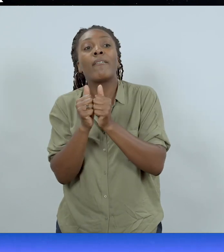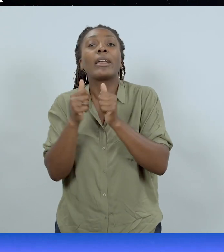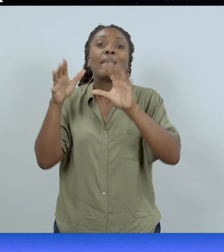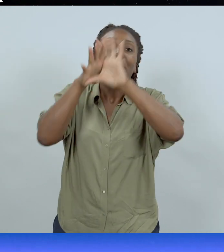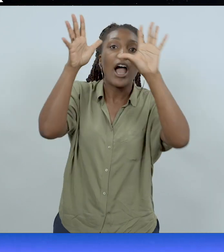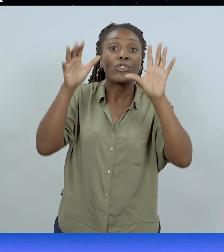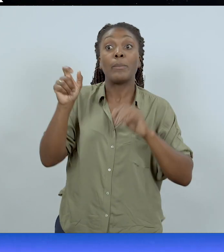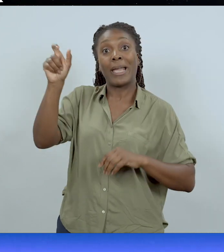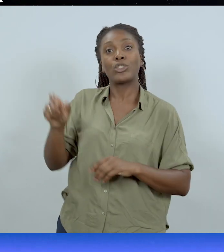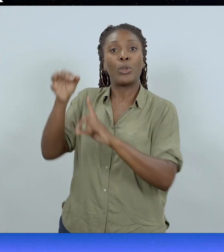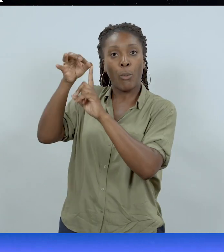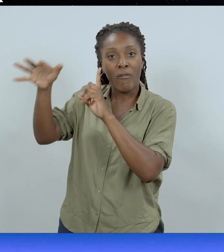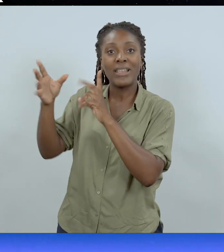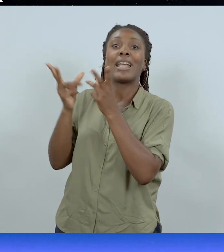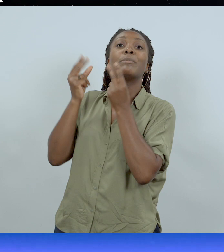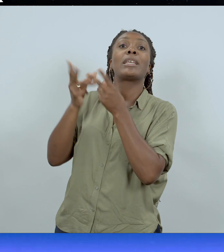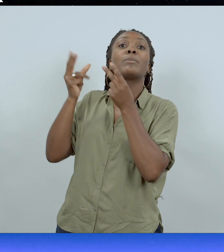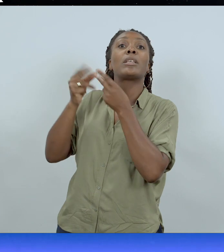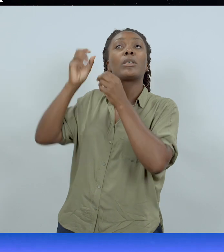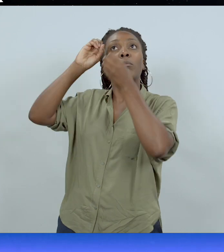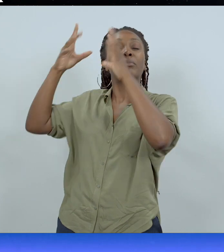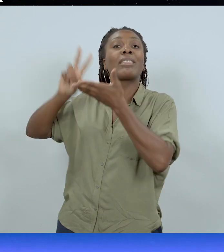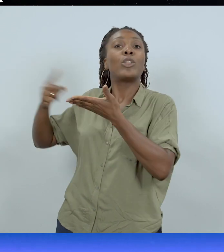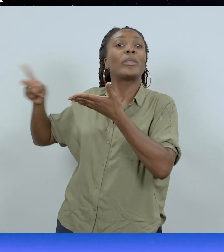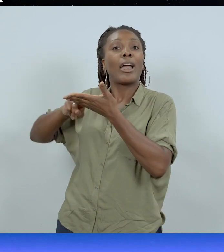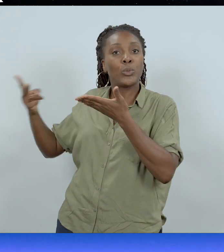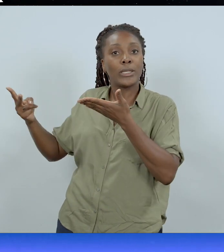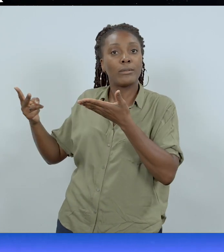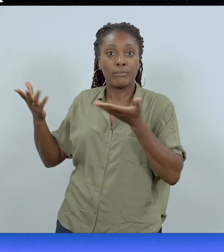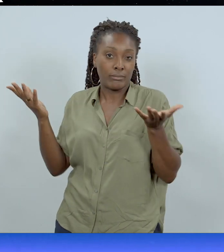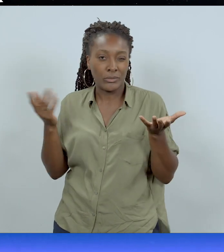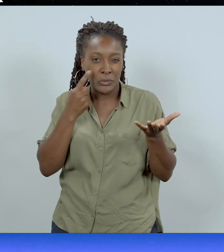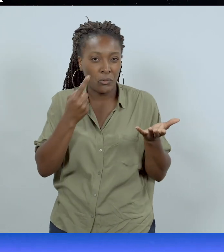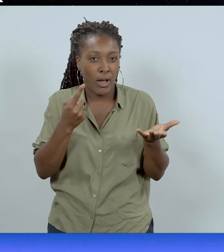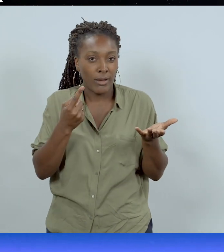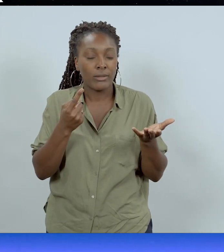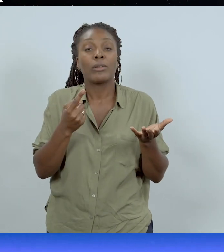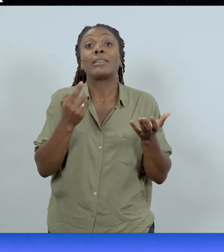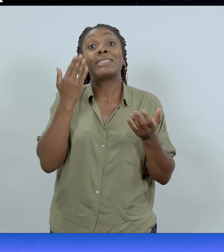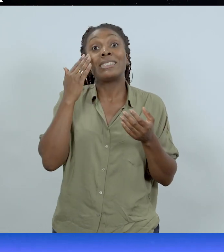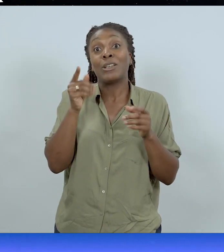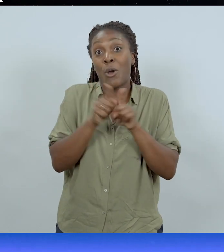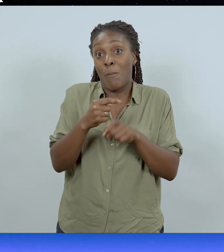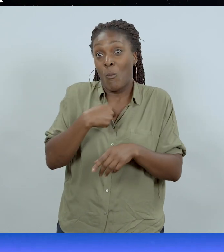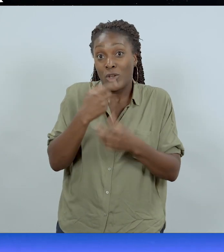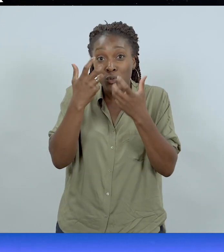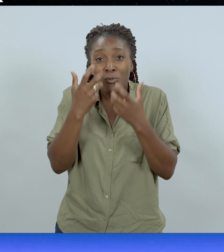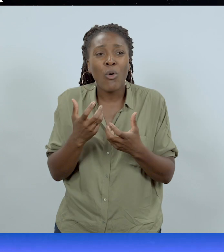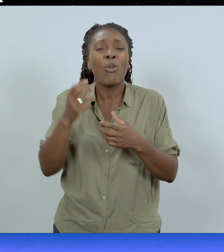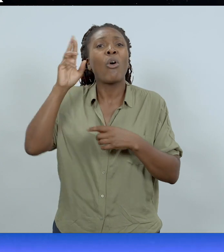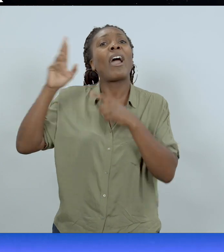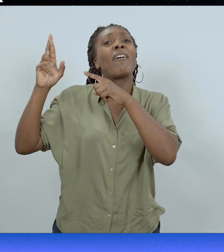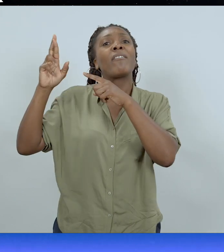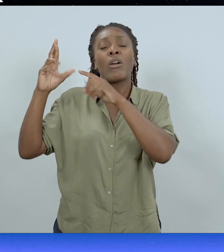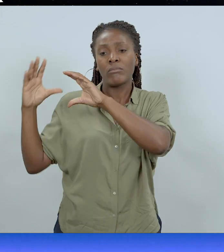qui est venu donner l'interprétation de ce rêve. Donc sois sensible à cela. Si comme moi, tu souhaites restaurer la